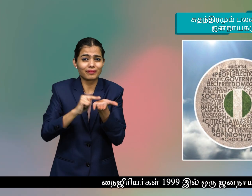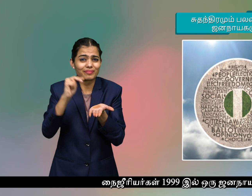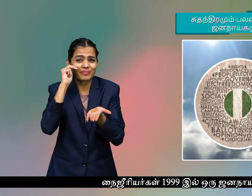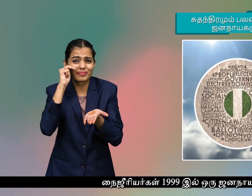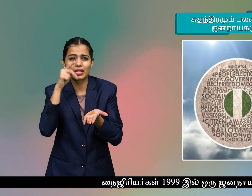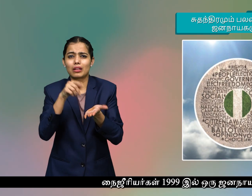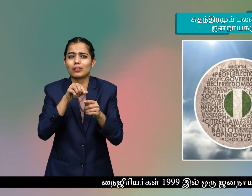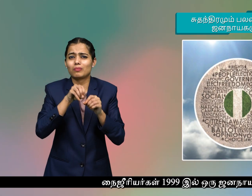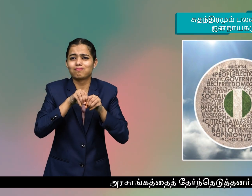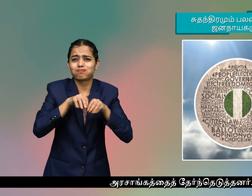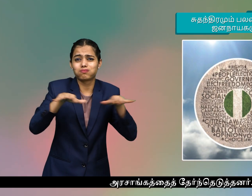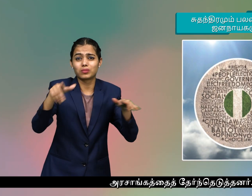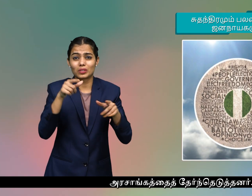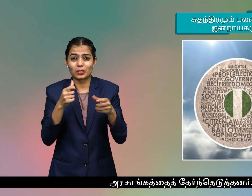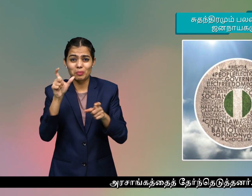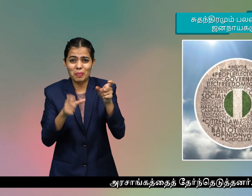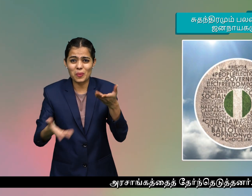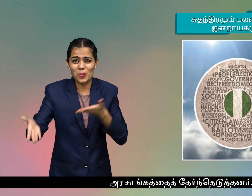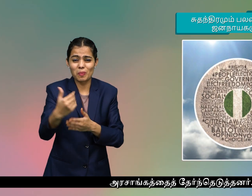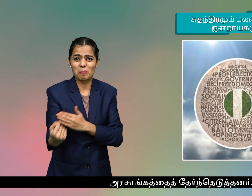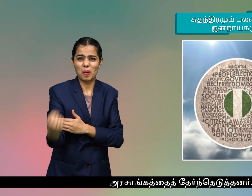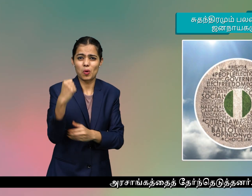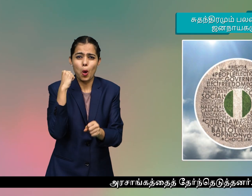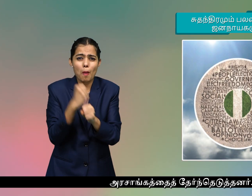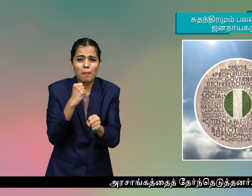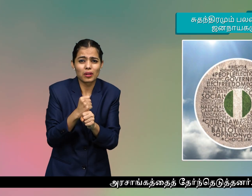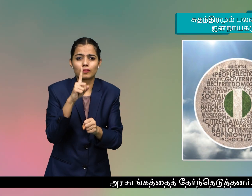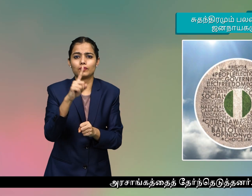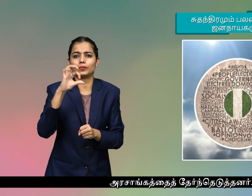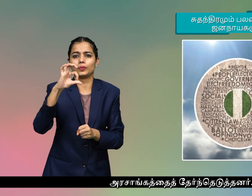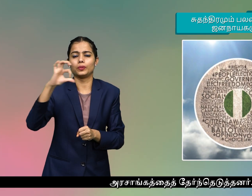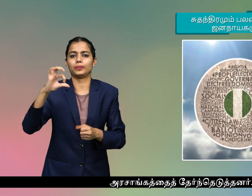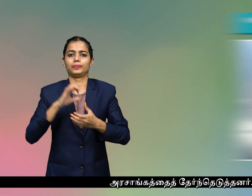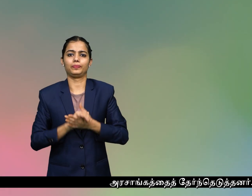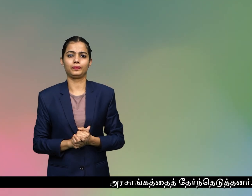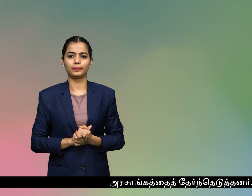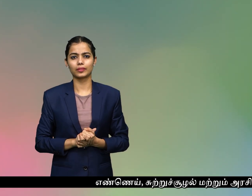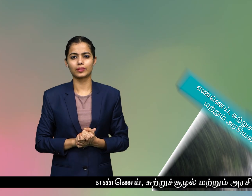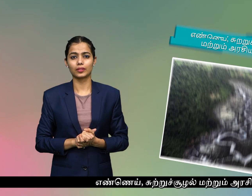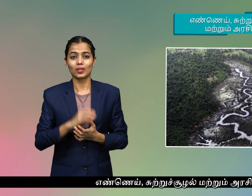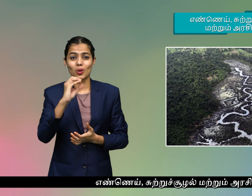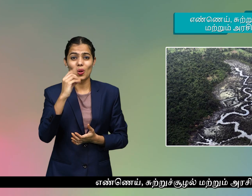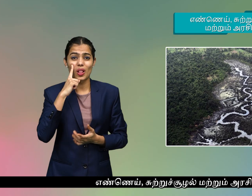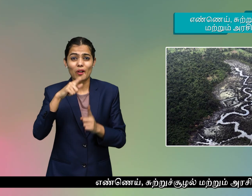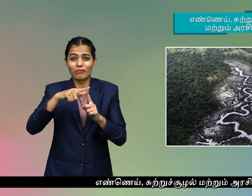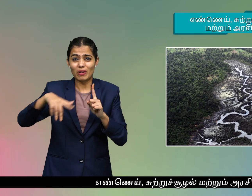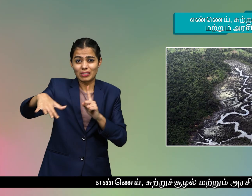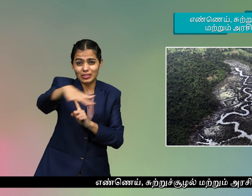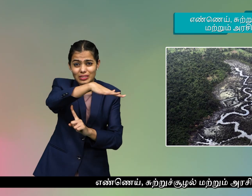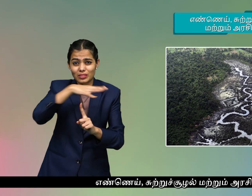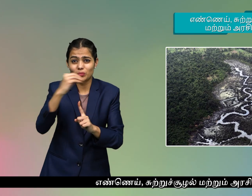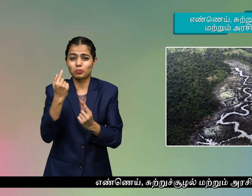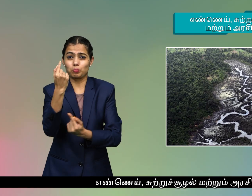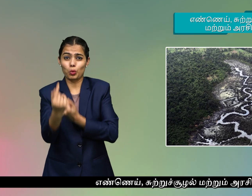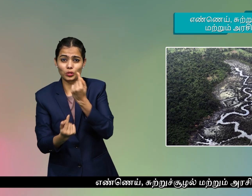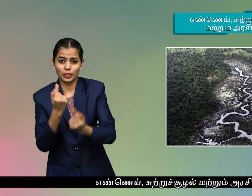1999இல் ஒரு ஜனநாயக அரசாங்கத்தை தேர்ந்தெடுத்தனர். எண்ணெய், சுற்றுச்சூழல்